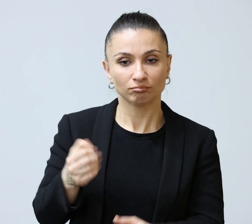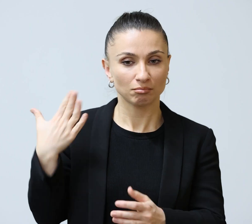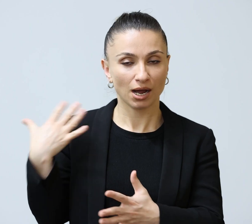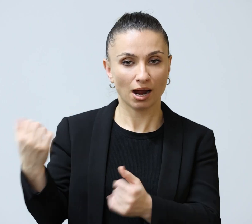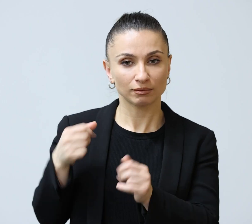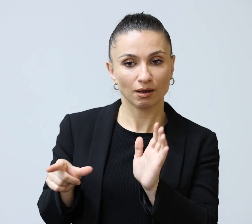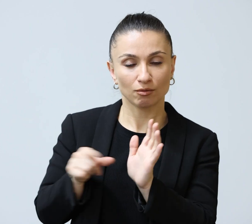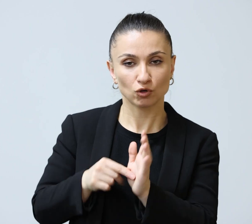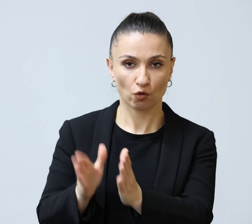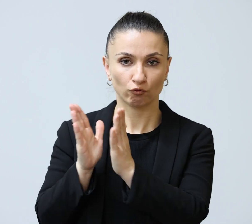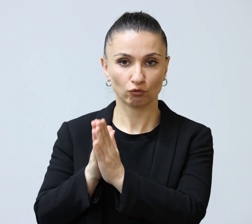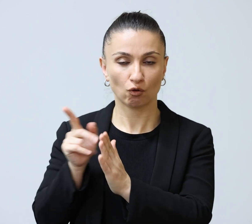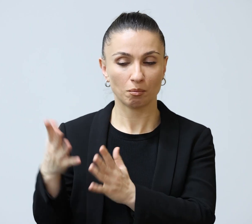եկ քվեախցիկից։